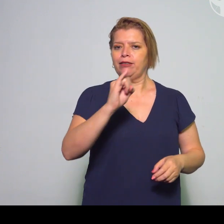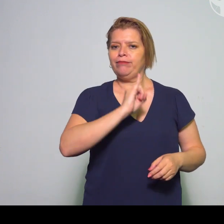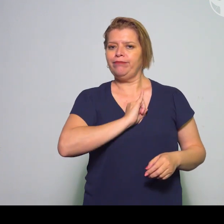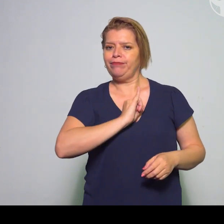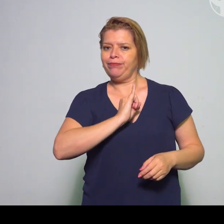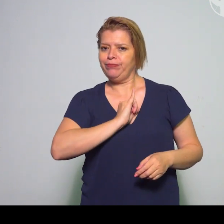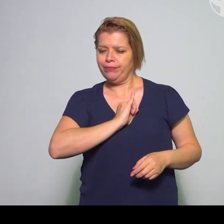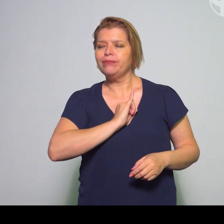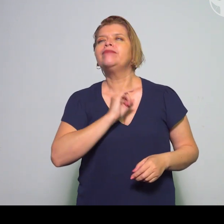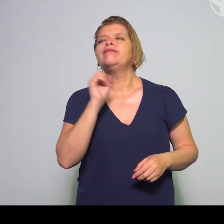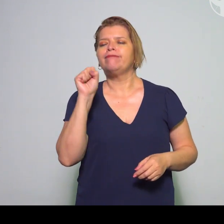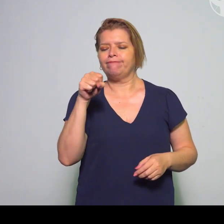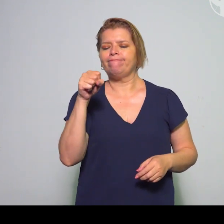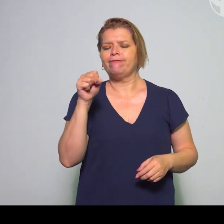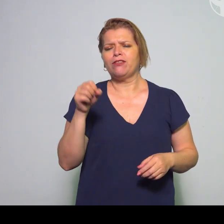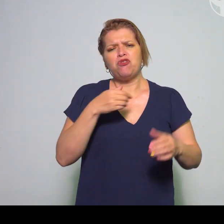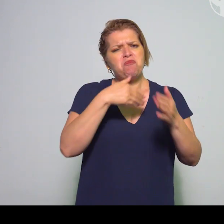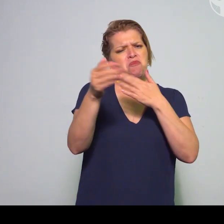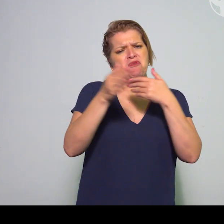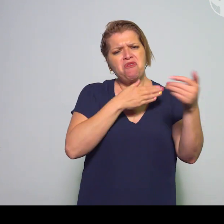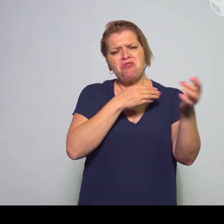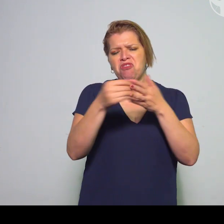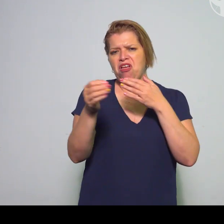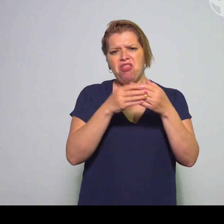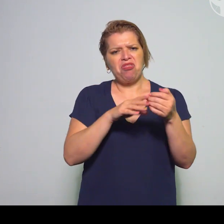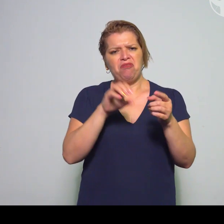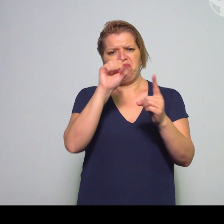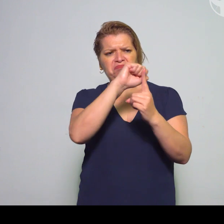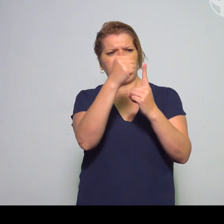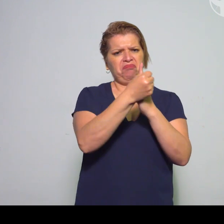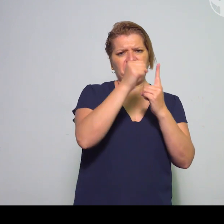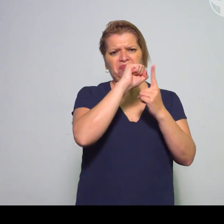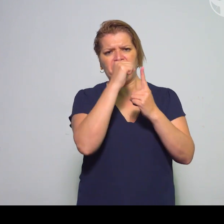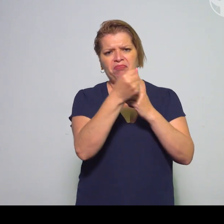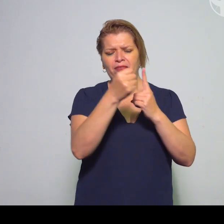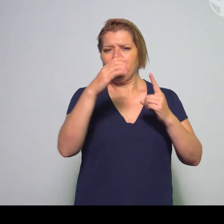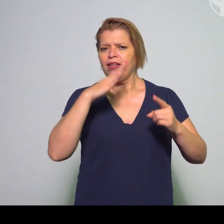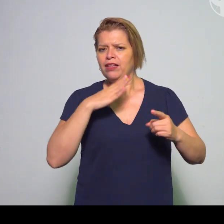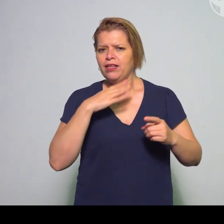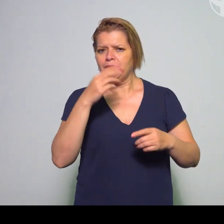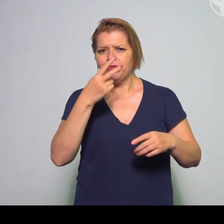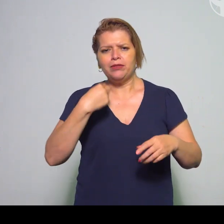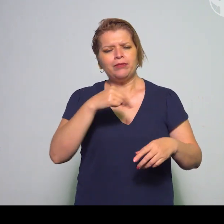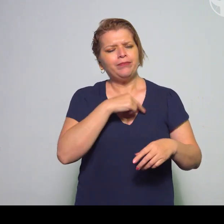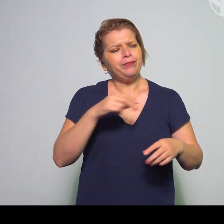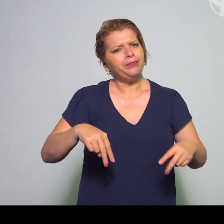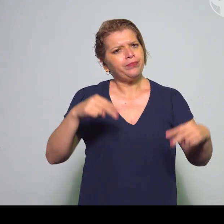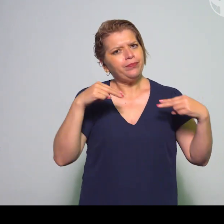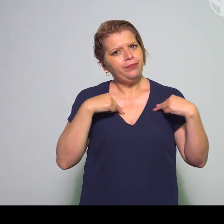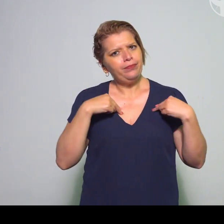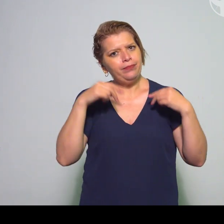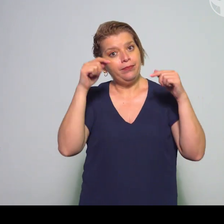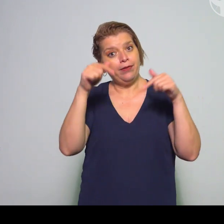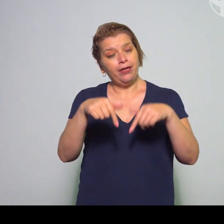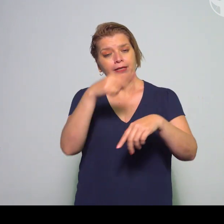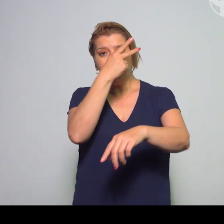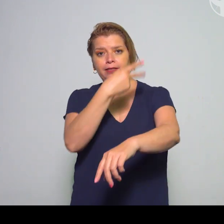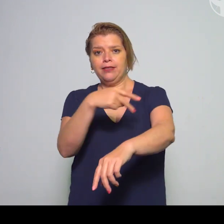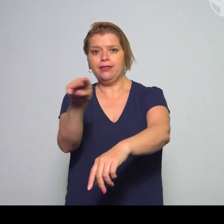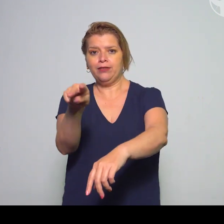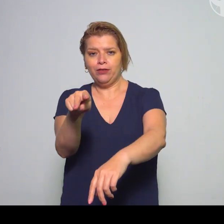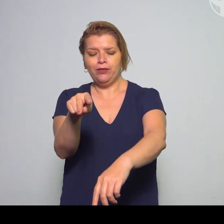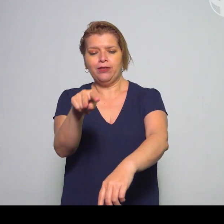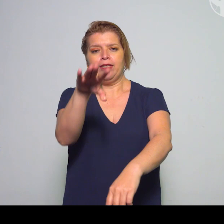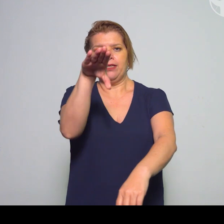las cosas buenas a pesar de las circunstancias adversas que pudiéramos estar pasando, como lo estamos leyendo en esta